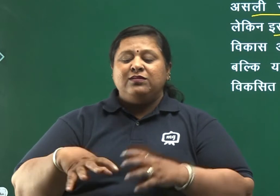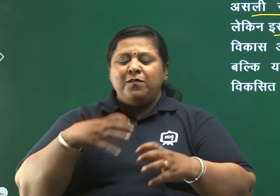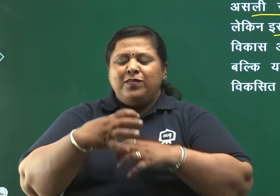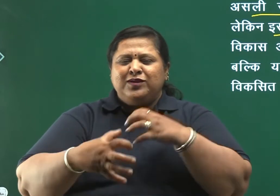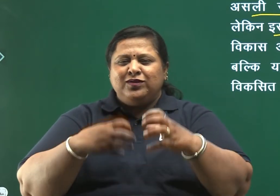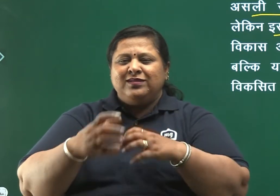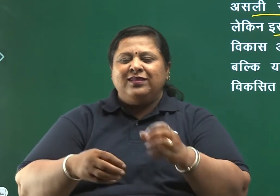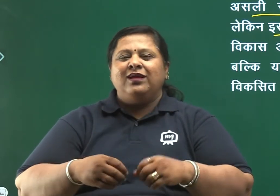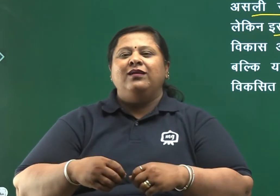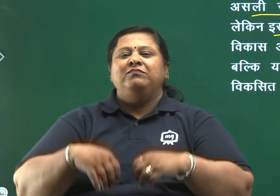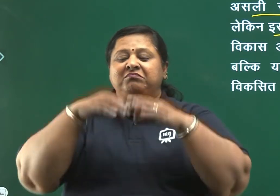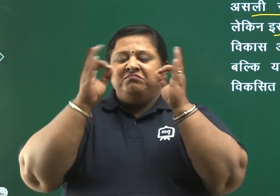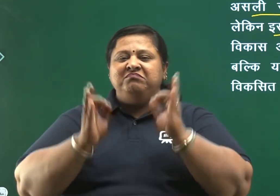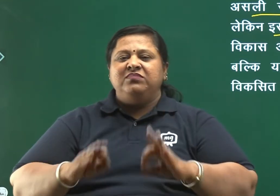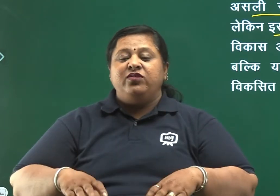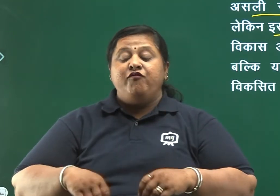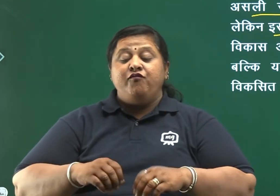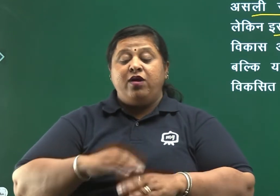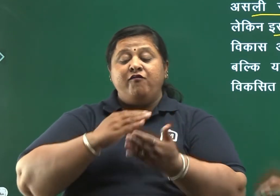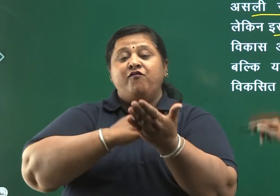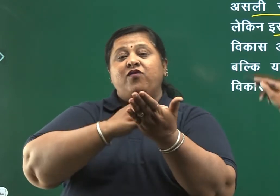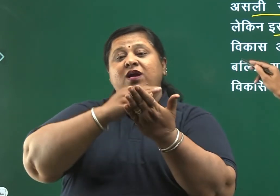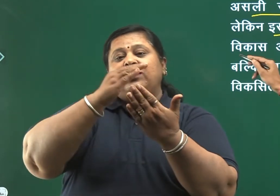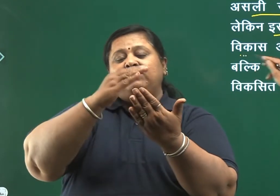मिश्रित संस्कृति का विकास